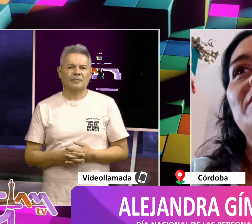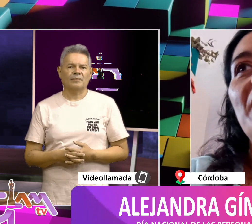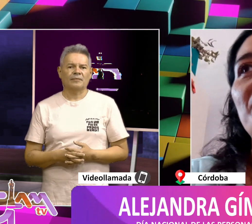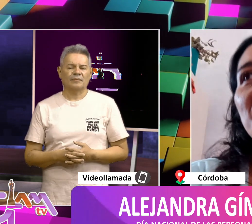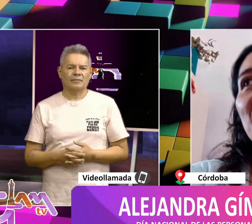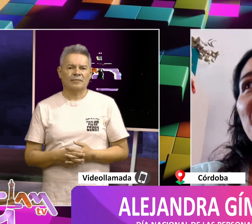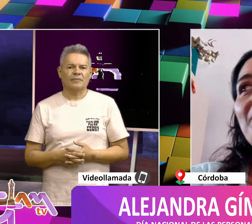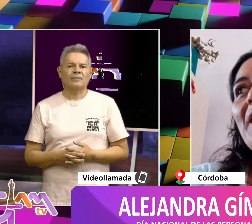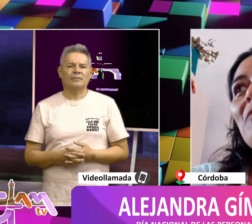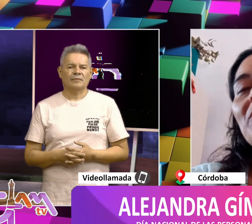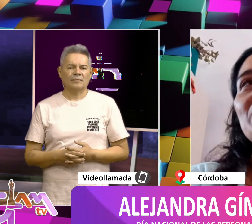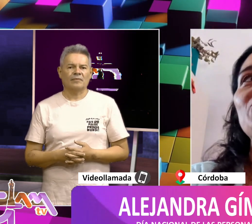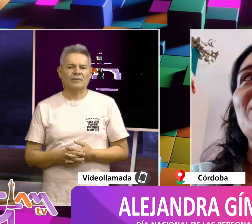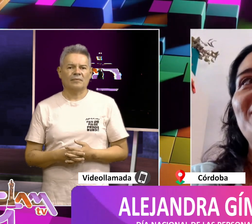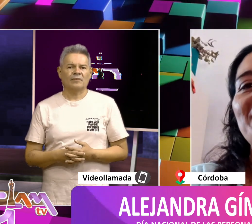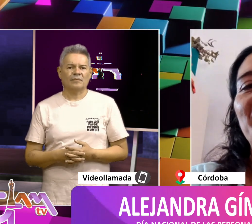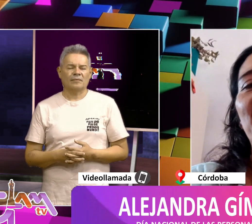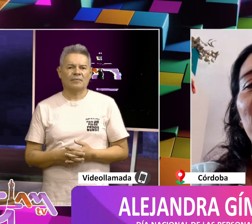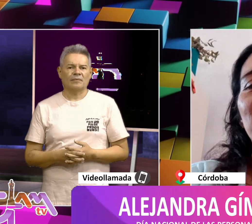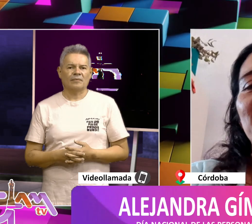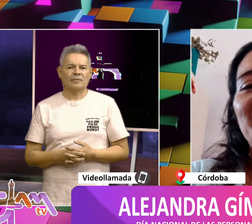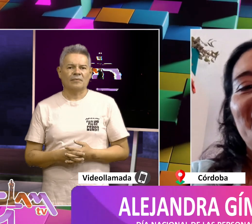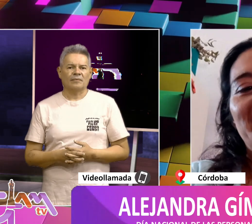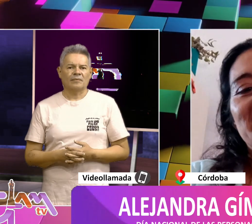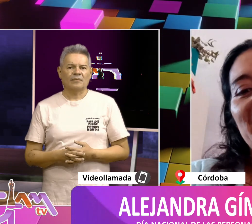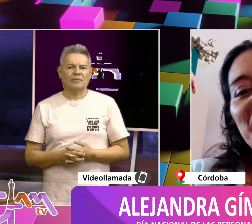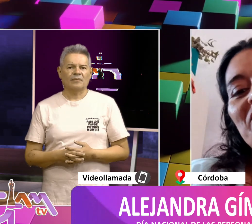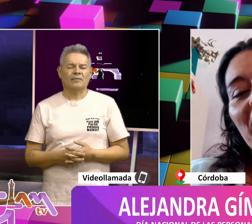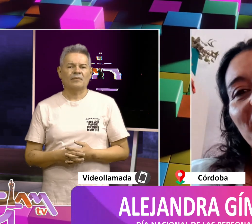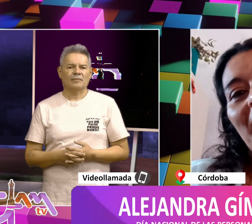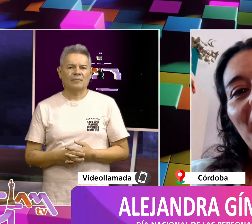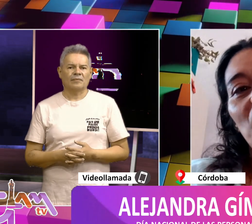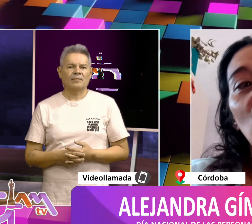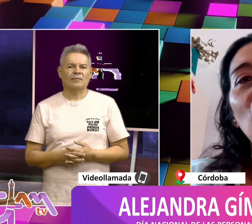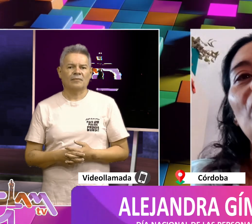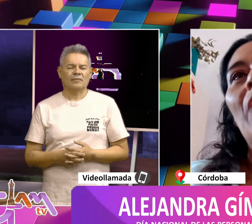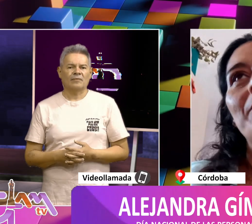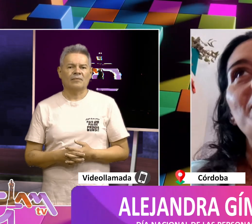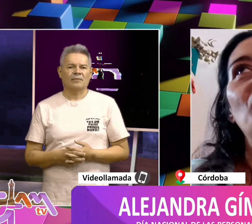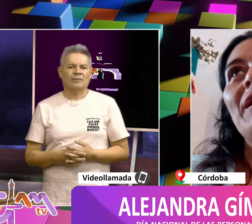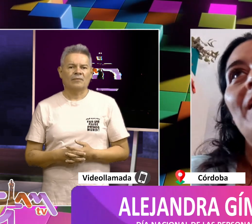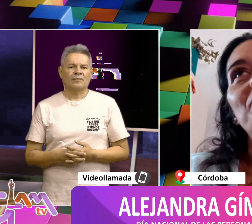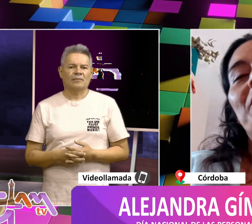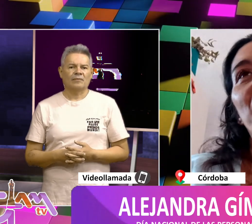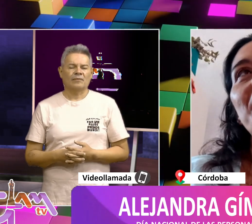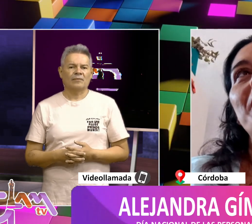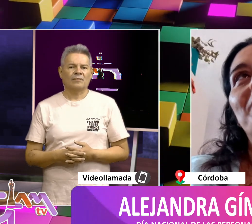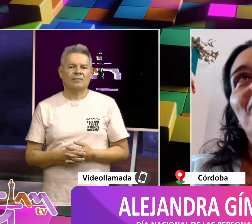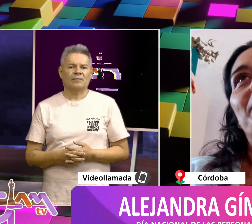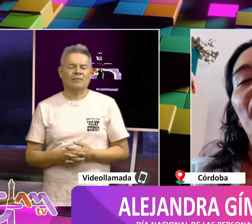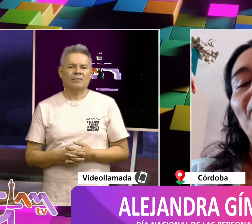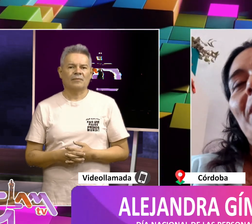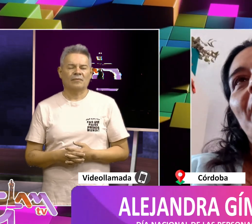de intérprete. El tema es cuando ellos ya tienen que salir a enfrentar el mundo. A mí me toca el año que